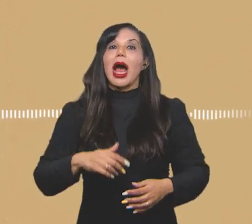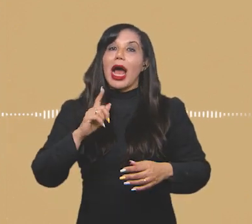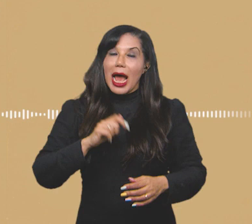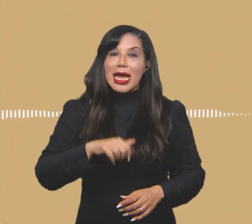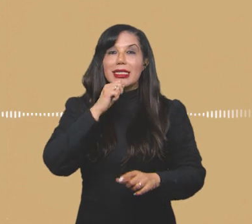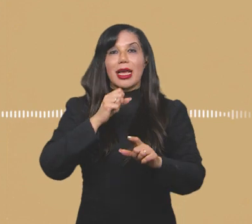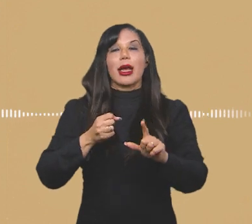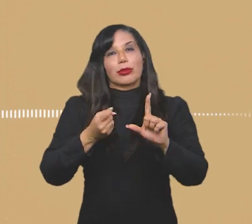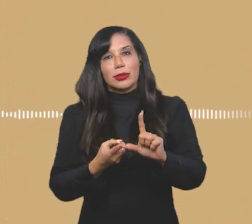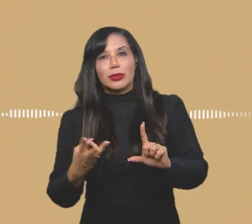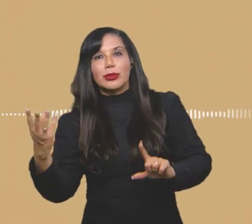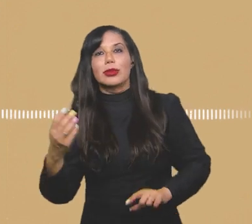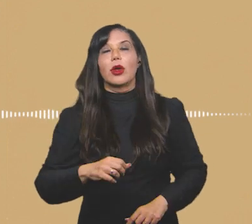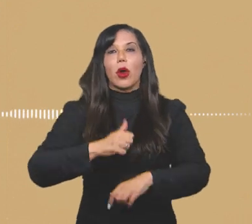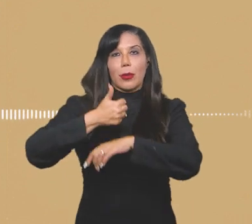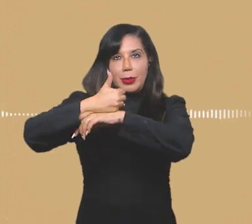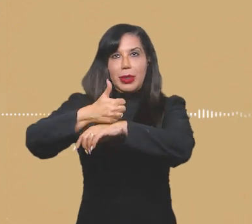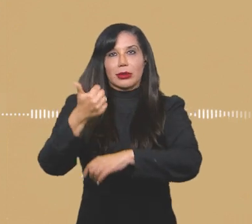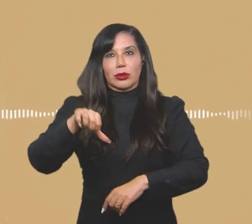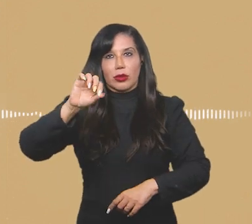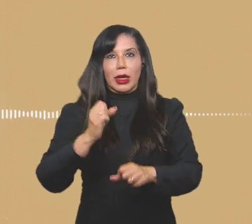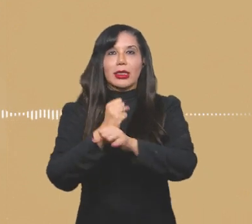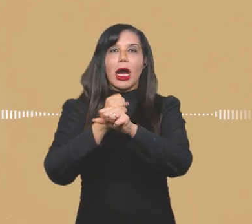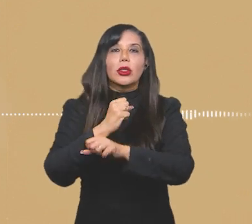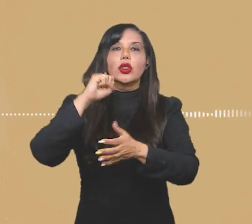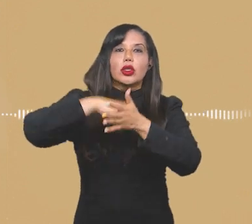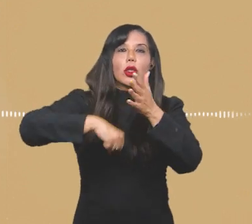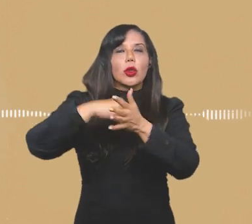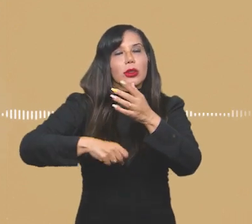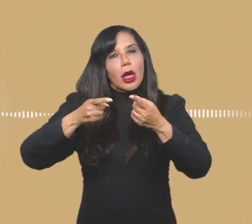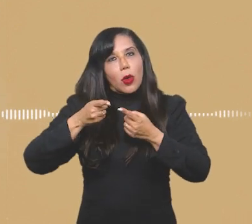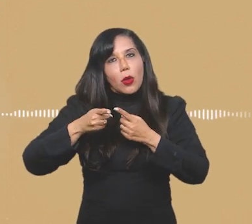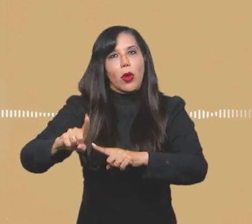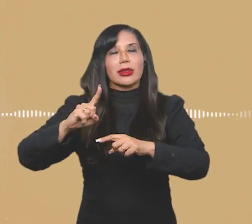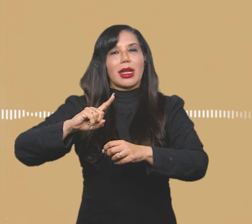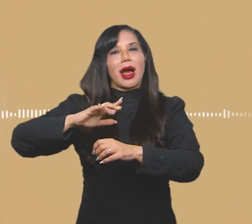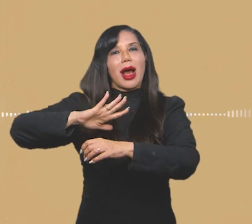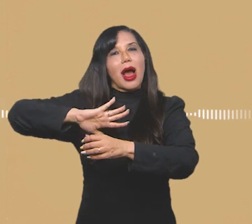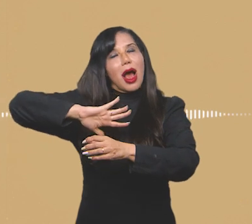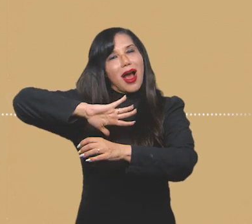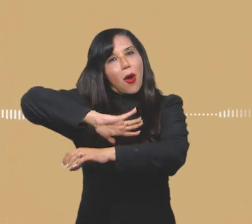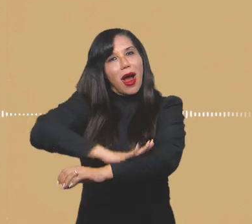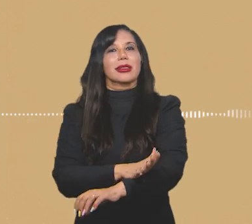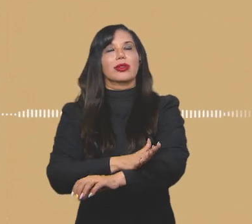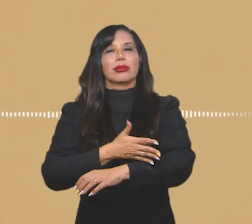Episódio 1. 190 anos de luta antirracista ligam passado e presente.